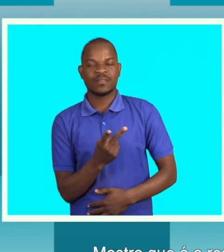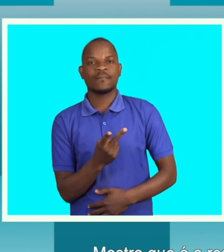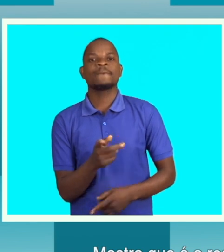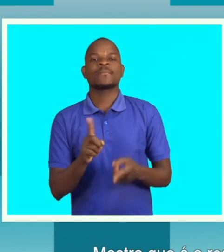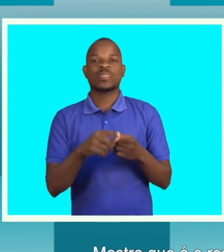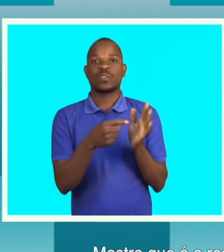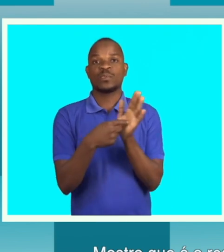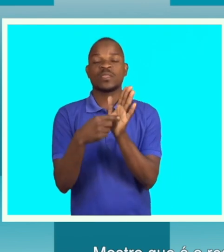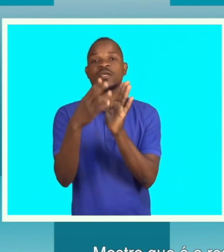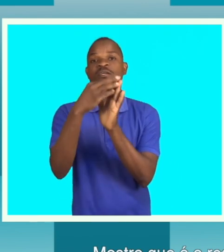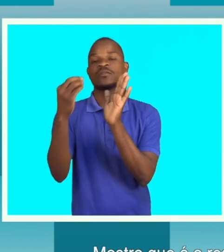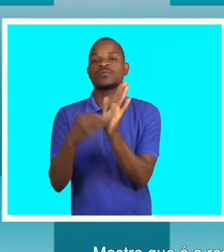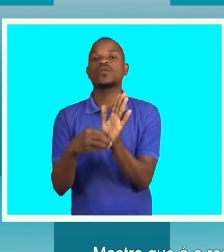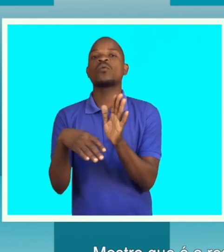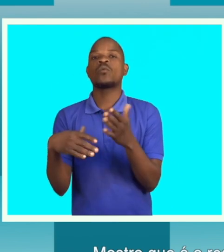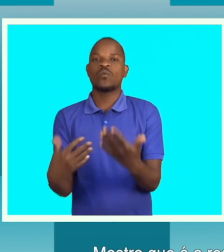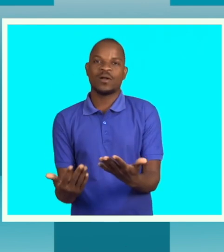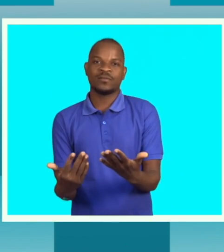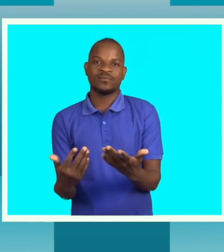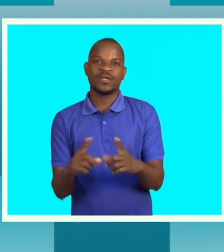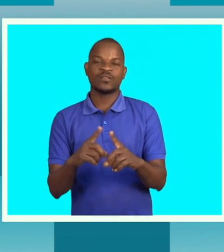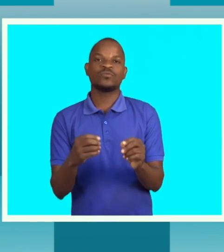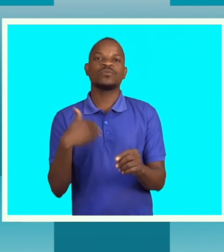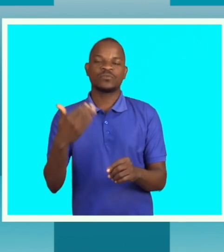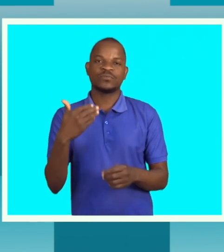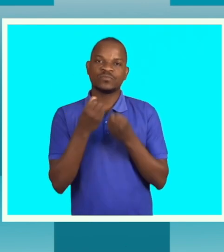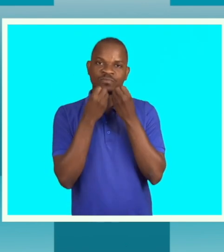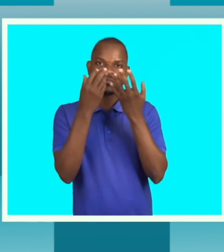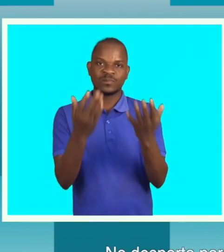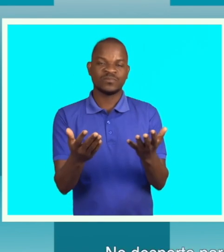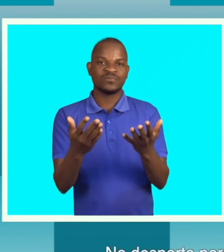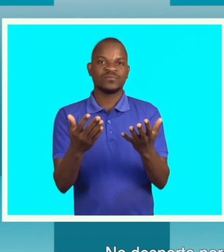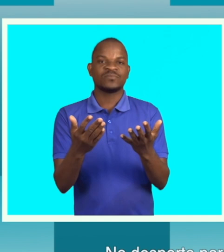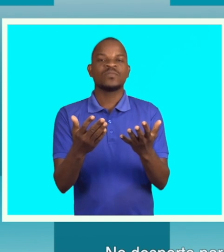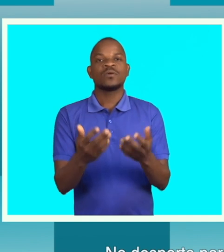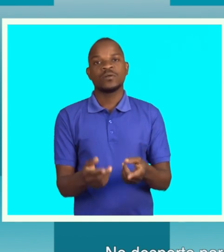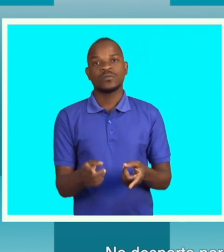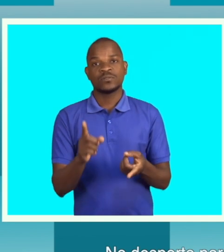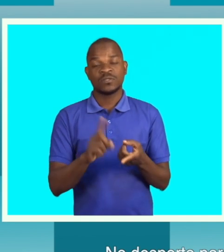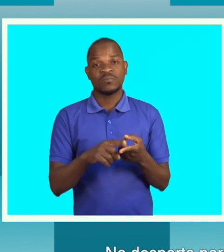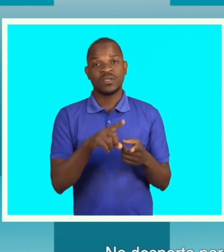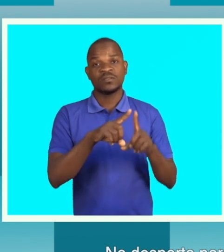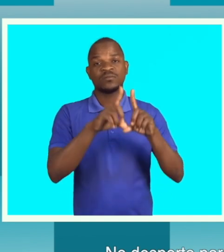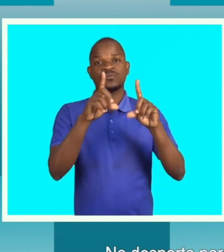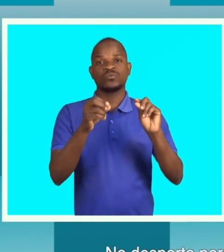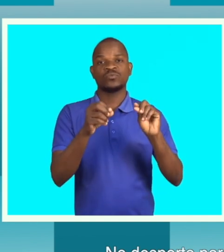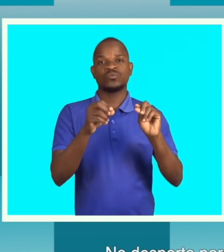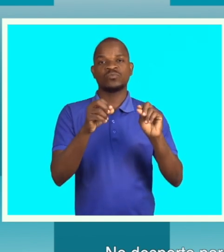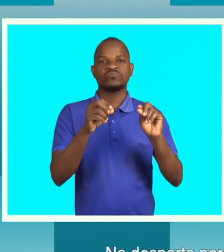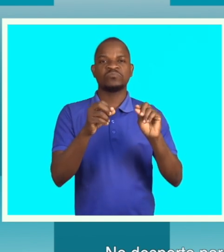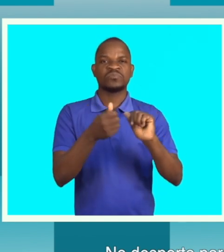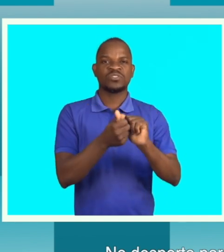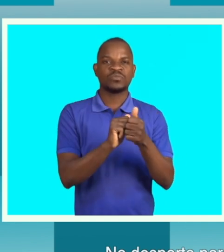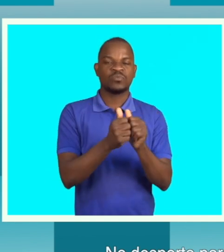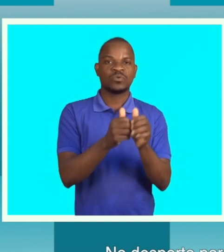Daquilo que eu sempre Falei Sim Exato O desporto Para a pessoa portadora Deficiência A nível de